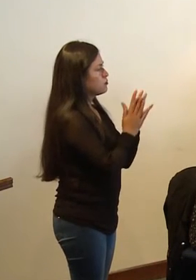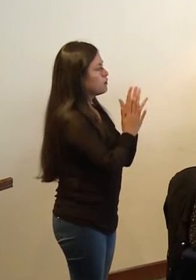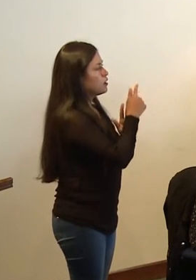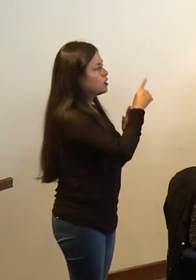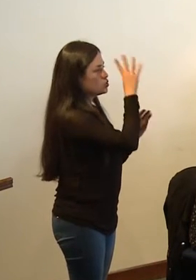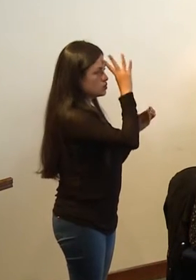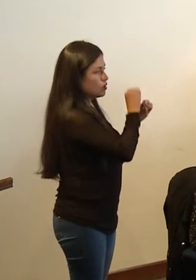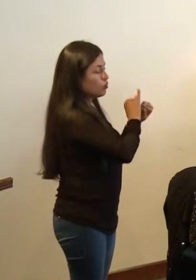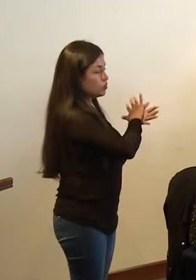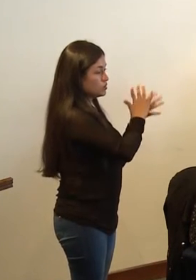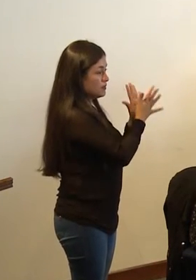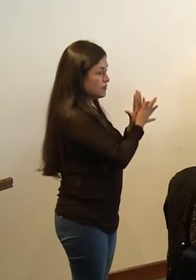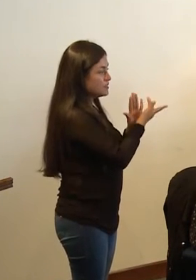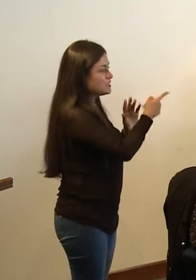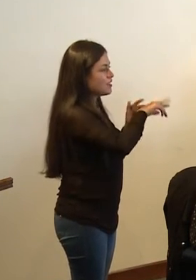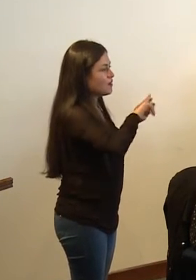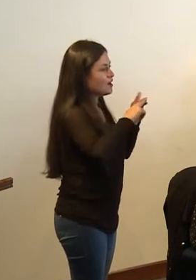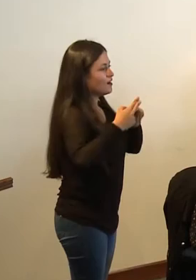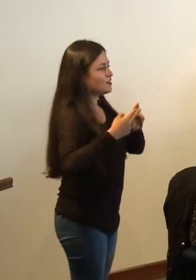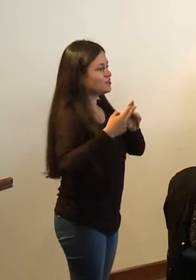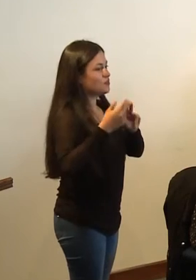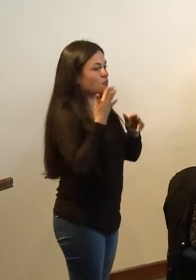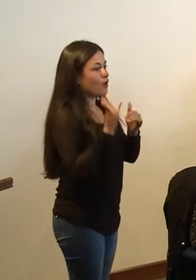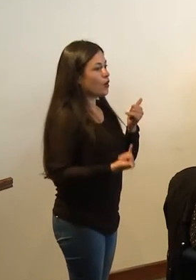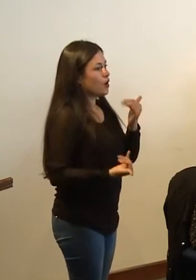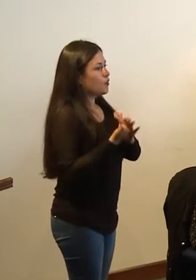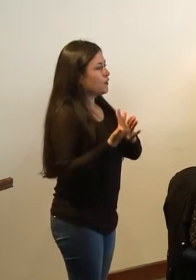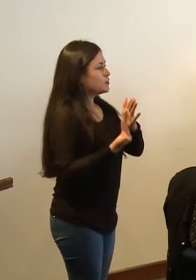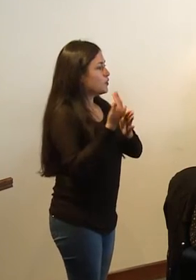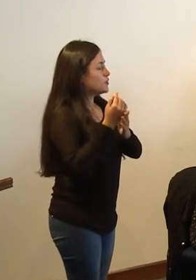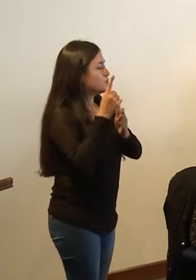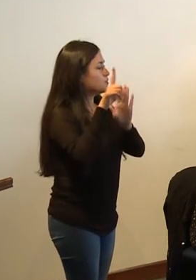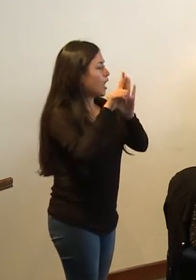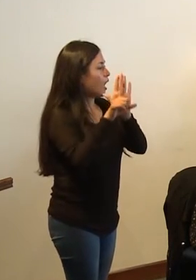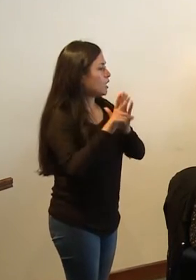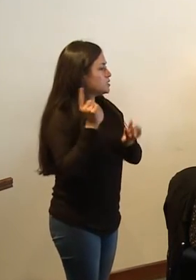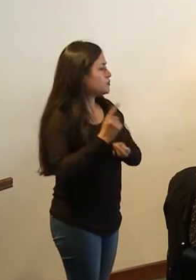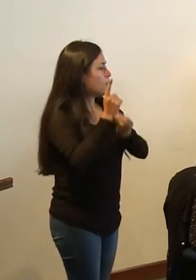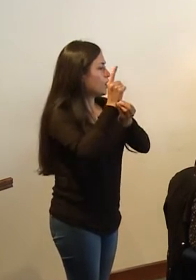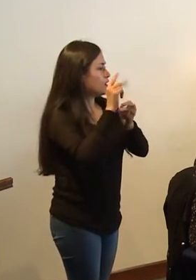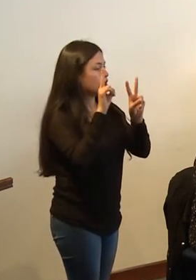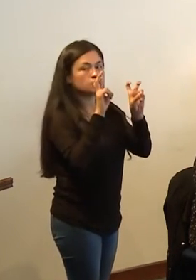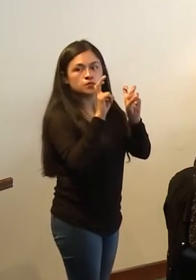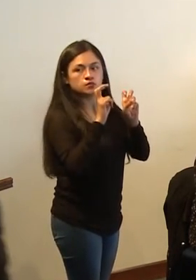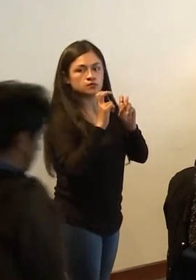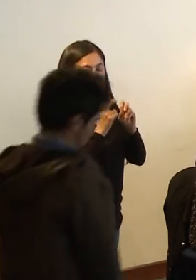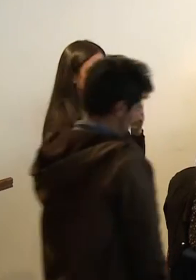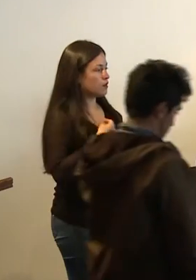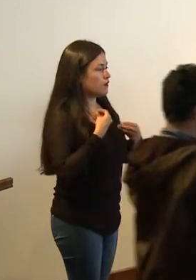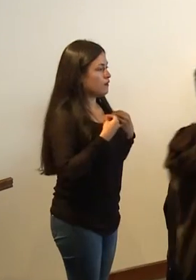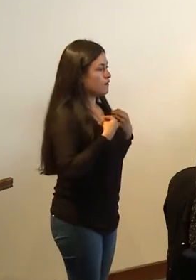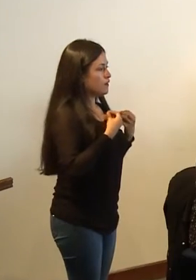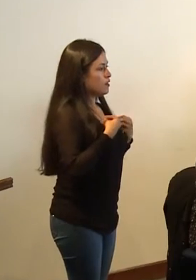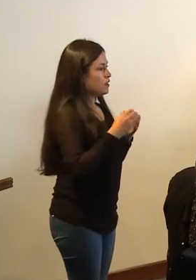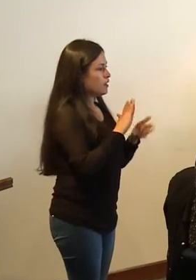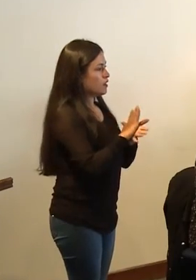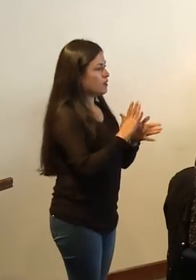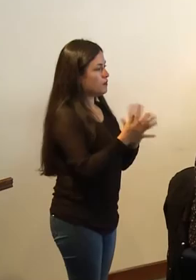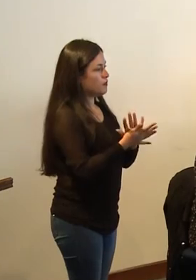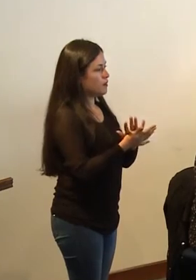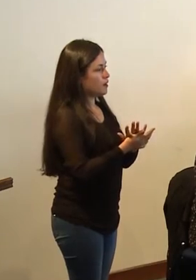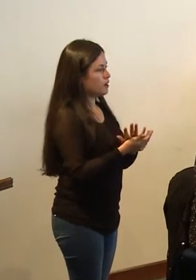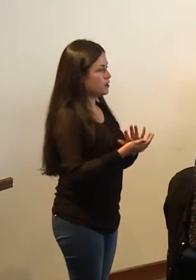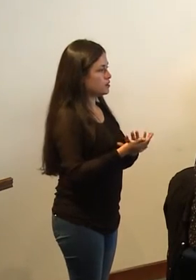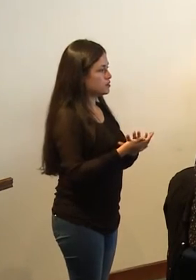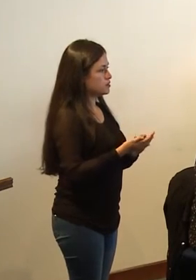medidas y que precisamente muy lesivas para la vida en paz de los colombianos.